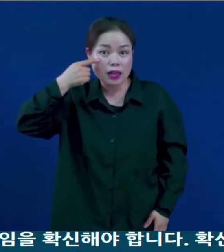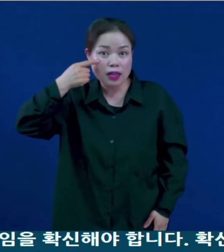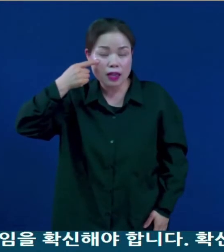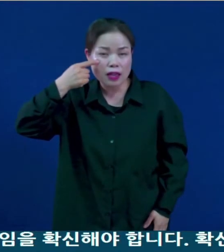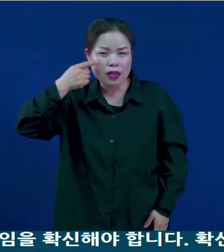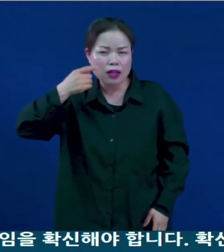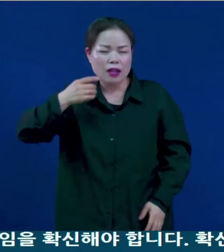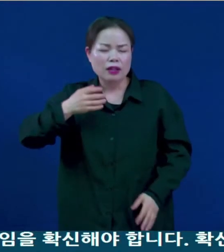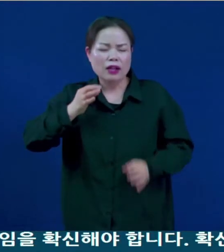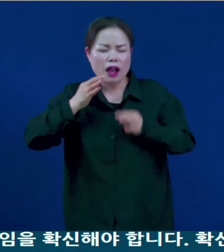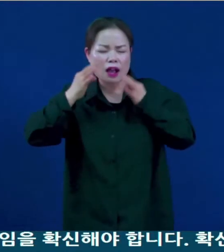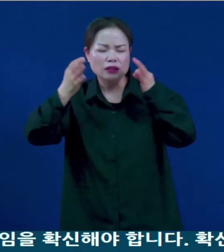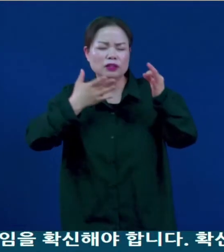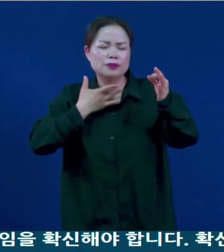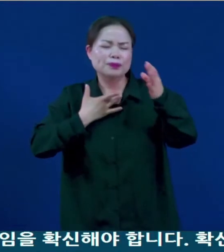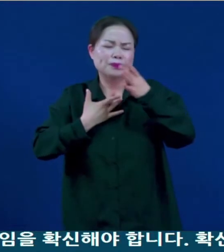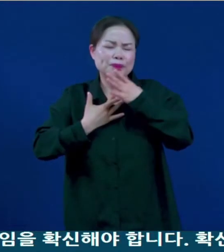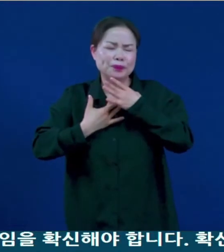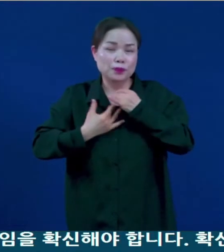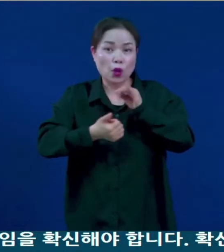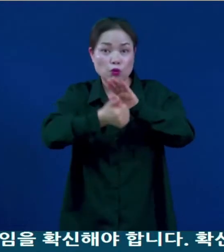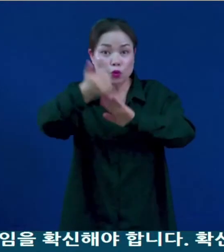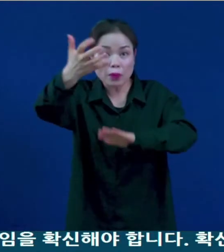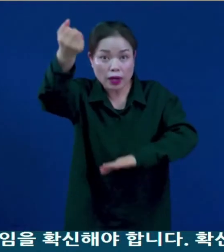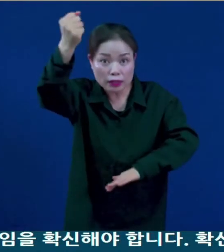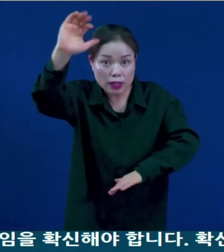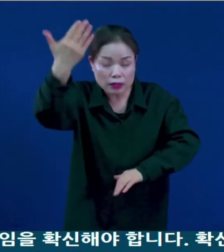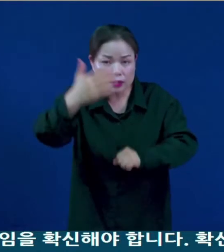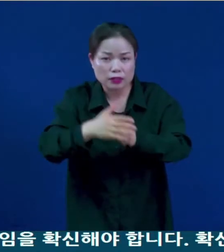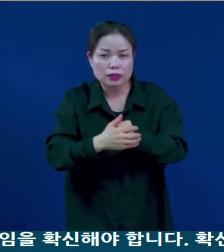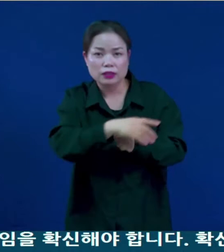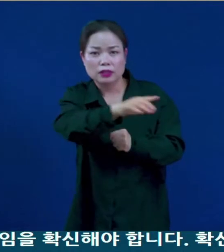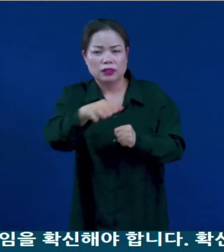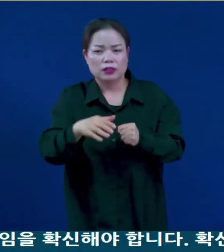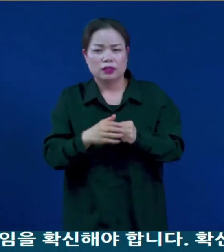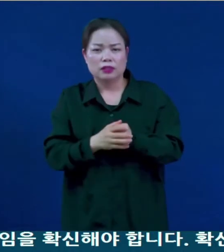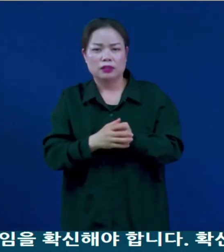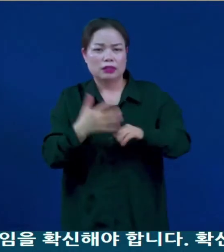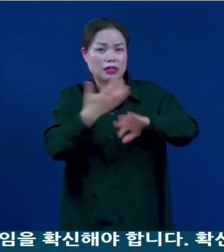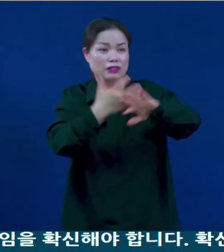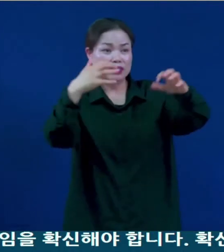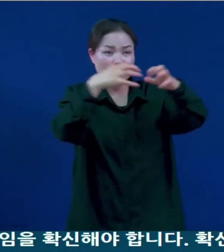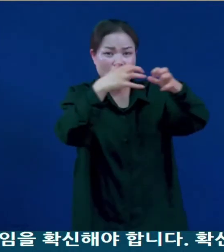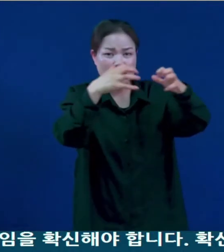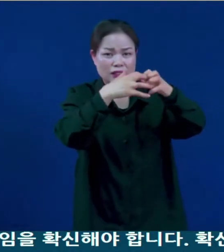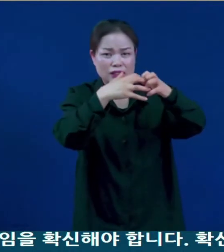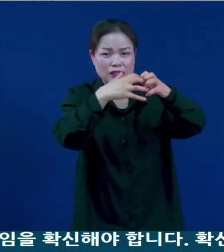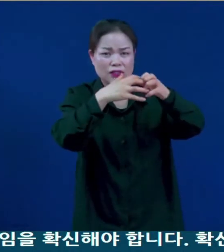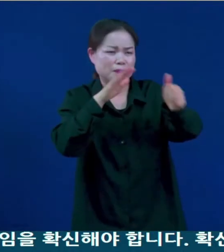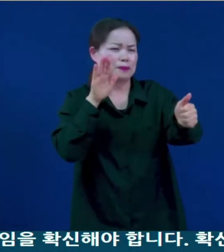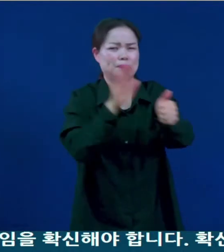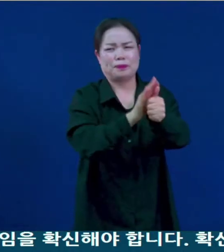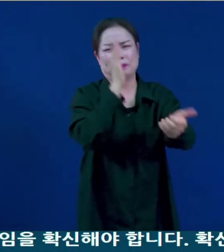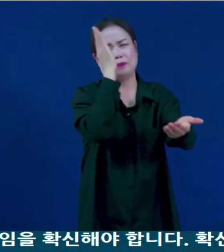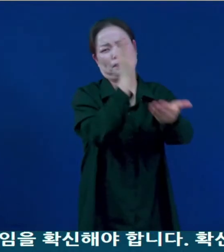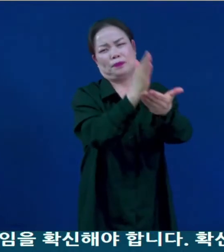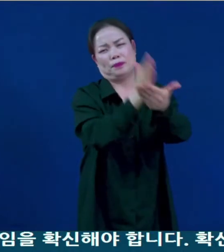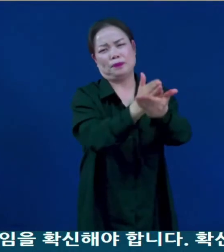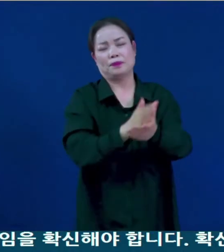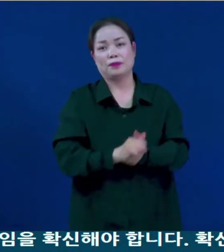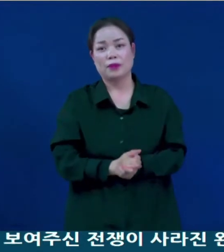간절히 갈망해야 합니다. 다른 민족을 치는 전쟁을 지지하지 말아야 합니다.